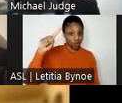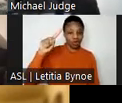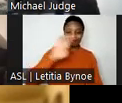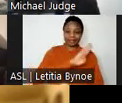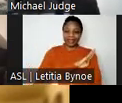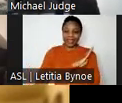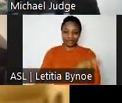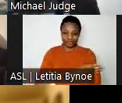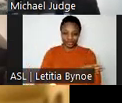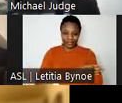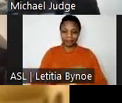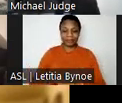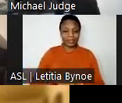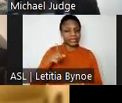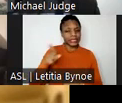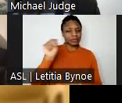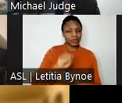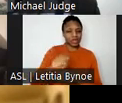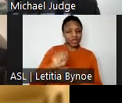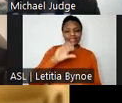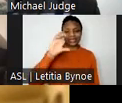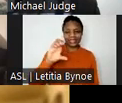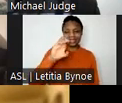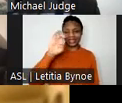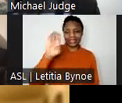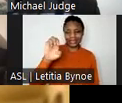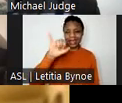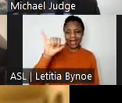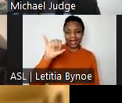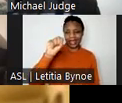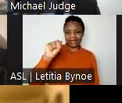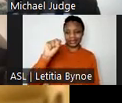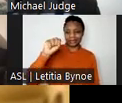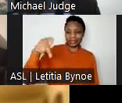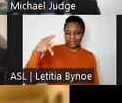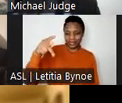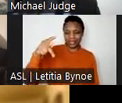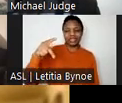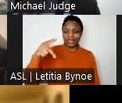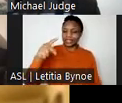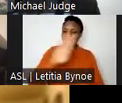energía y ha estado trabajando muy fuerte con